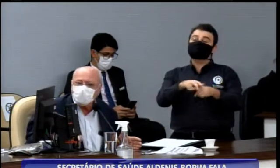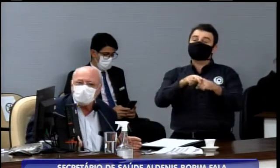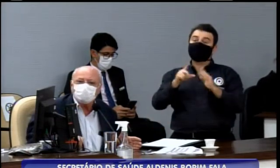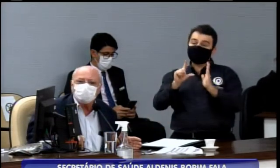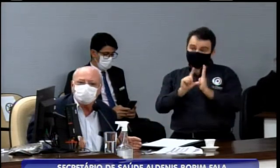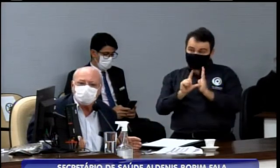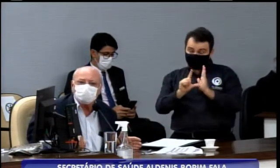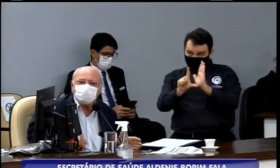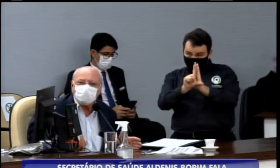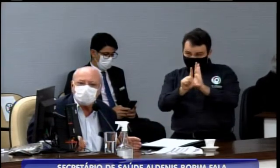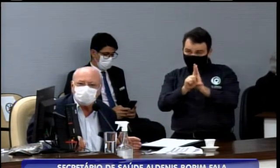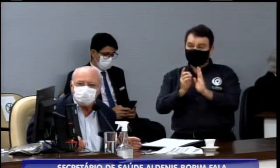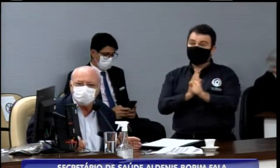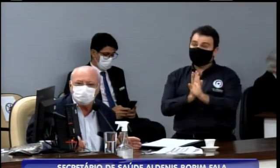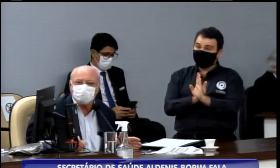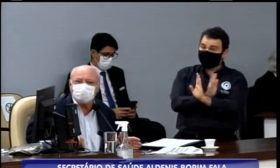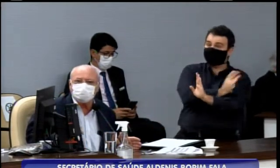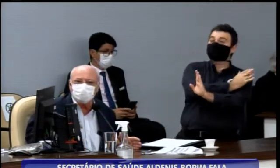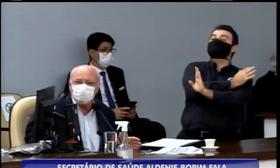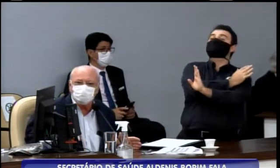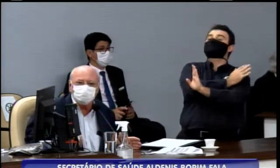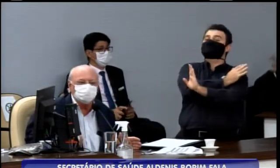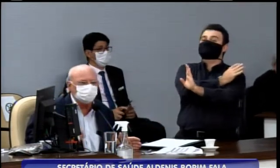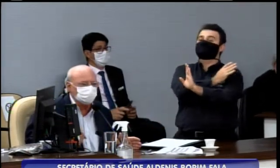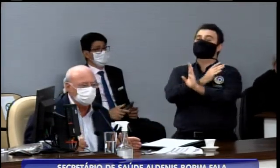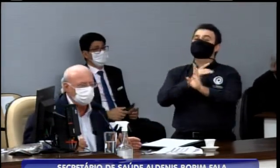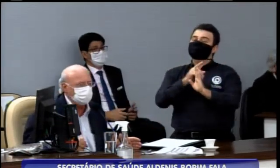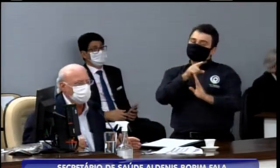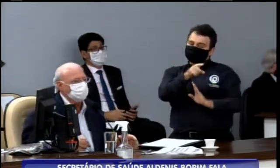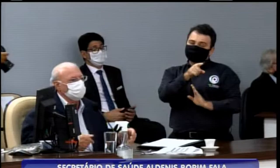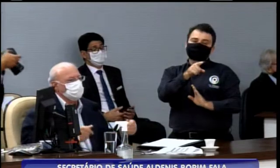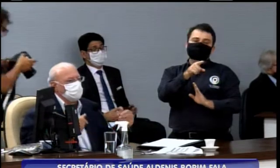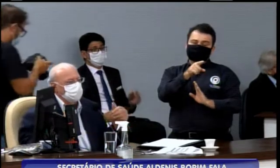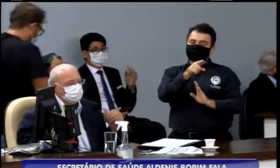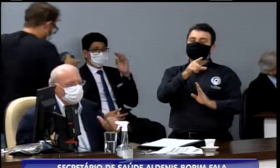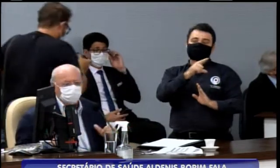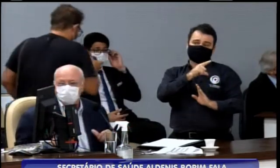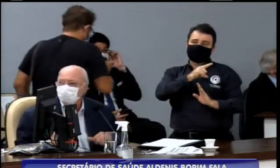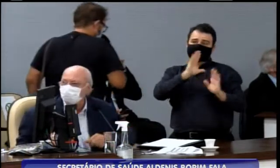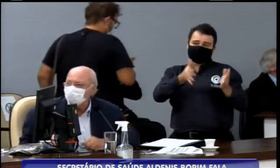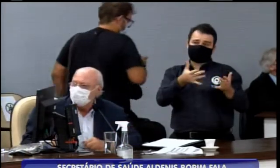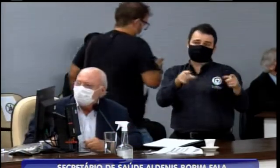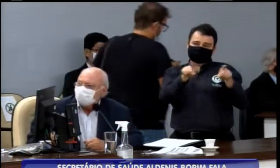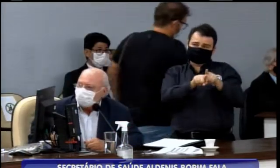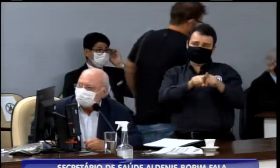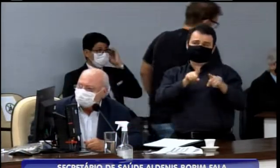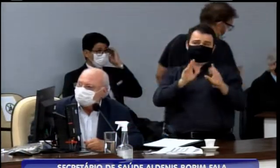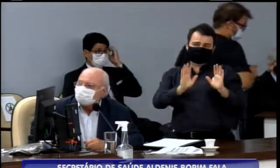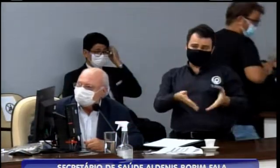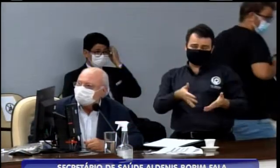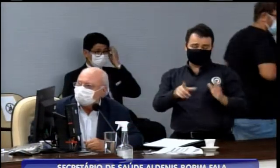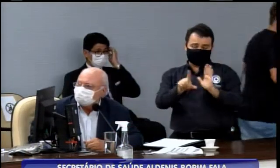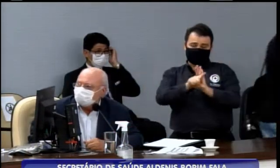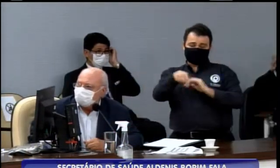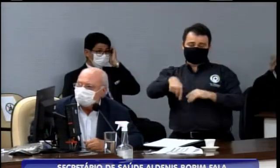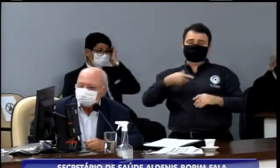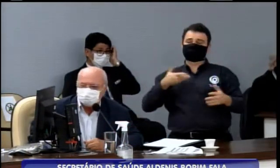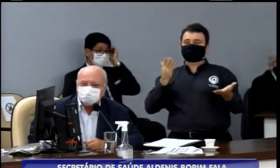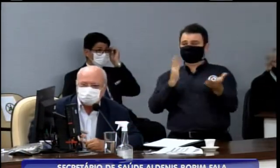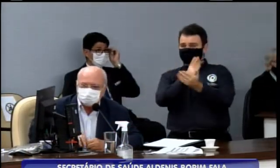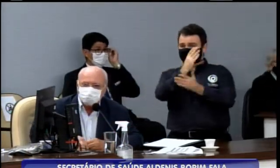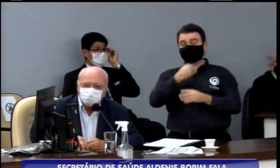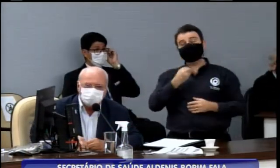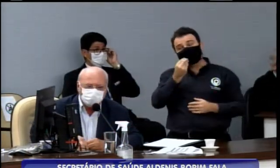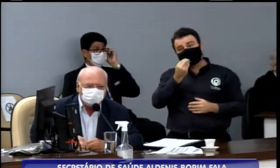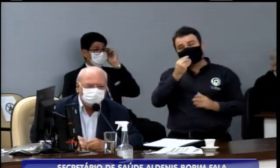e era aprovada pela Câmara. Então, nós teríamos que revogar aquela lei para essas duas entidades,